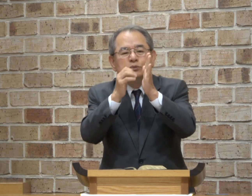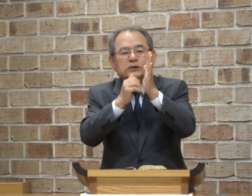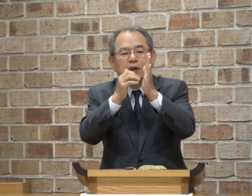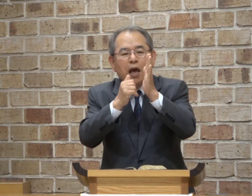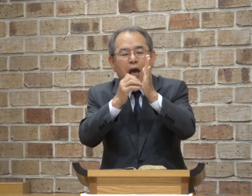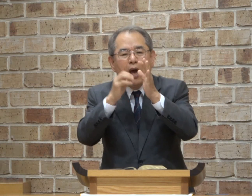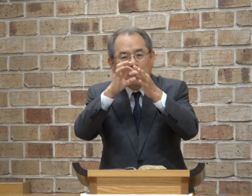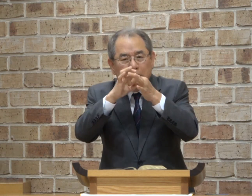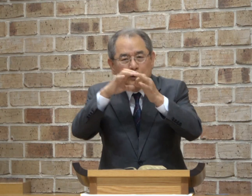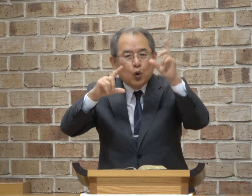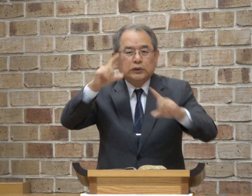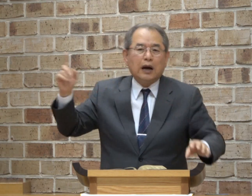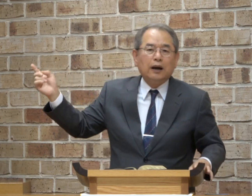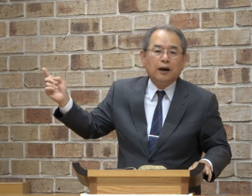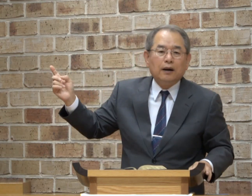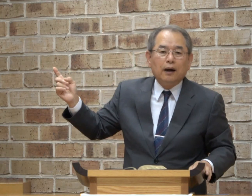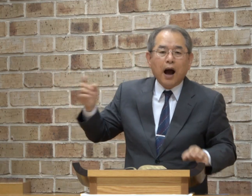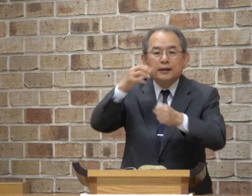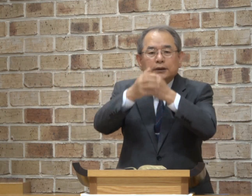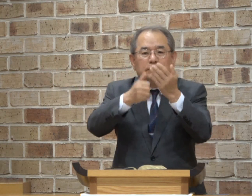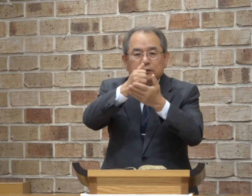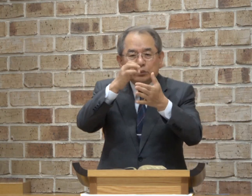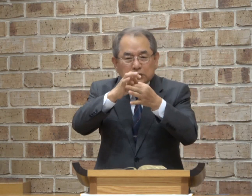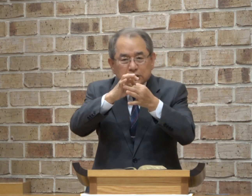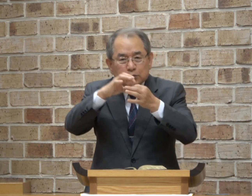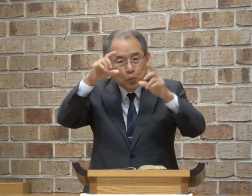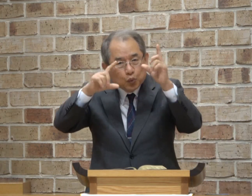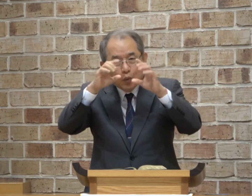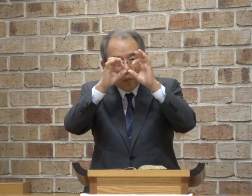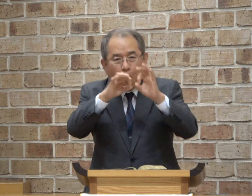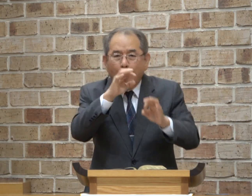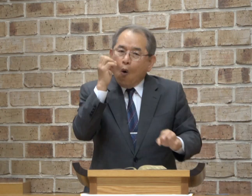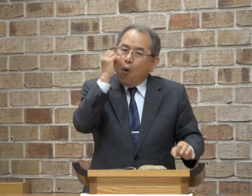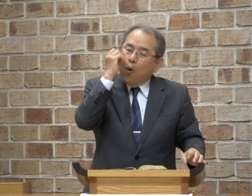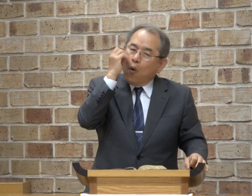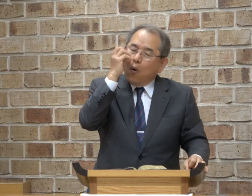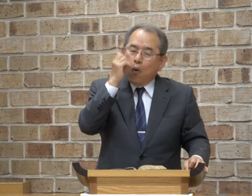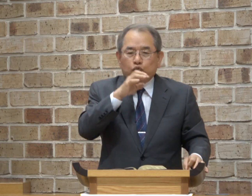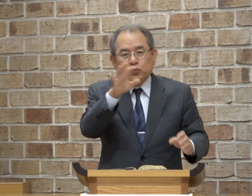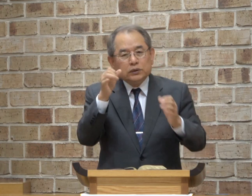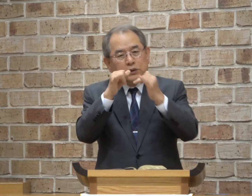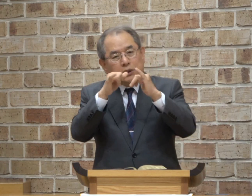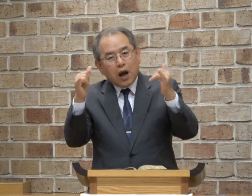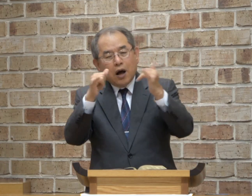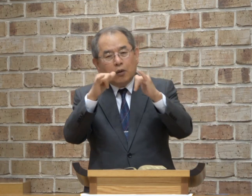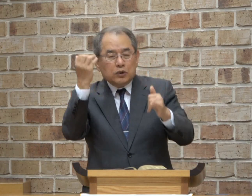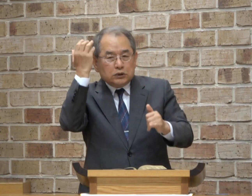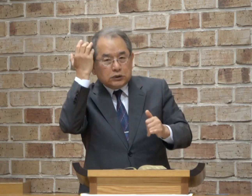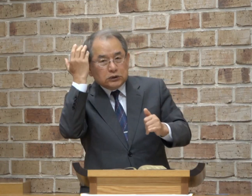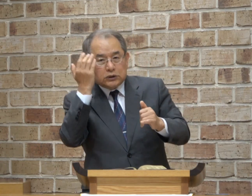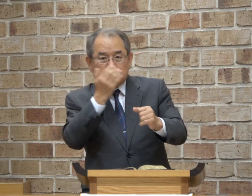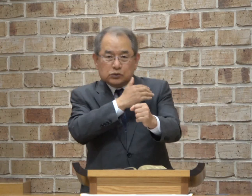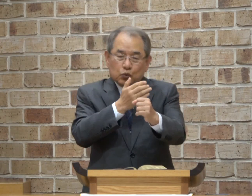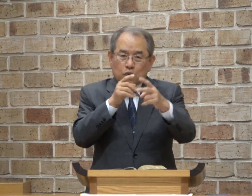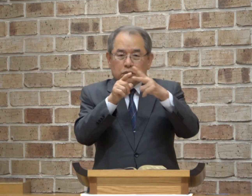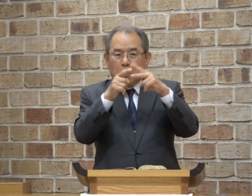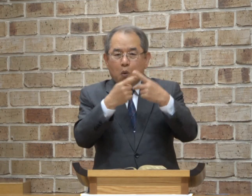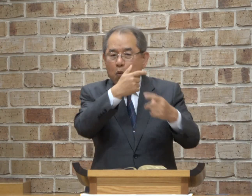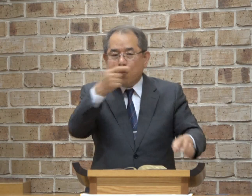그 안에는 신비한 하나님의 모습이 담겨있기 때문에 우리 사람의 지식으로